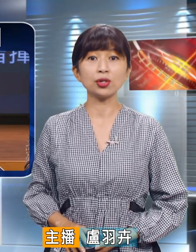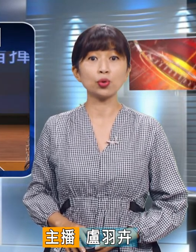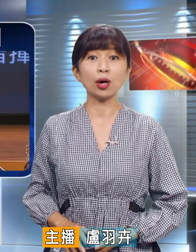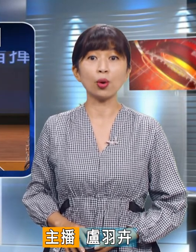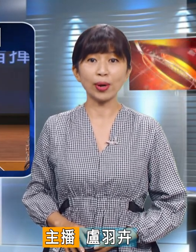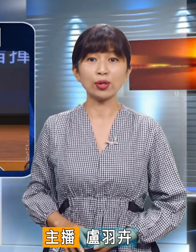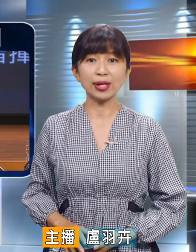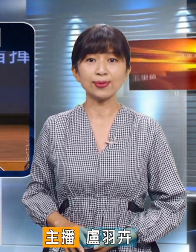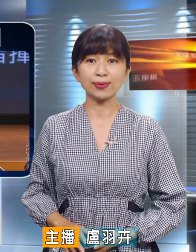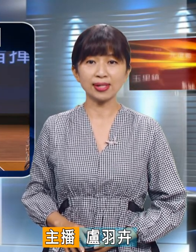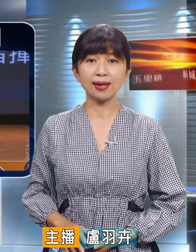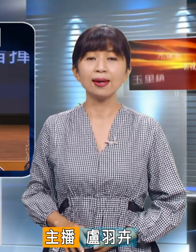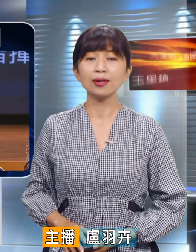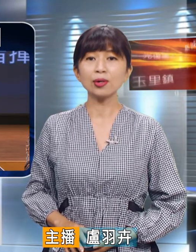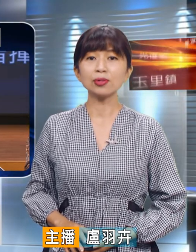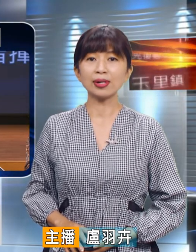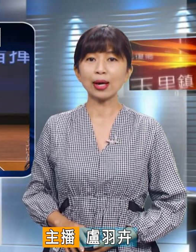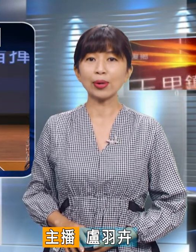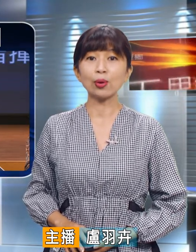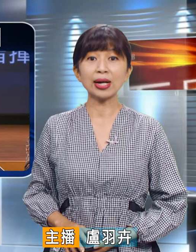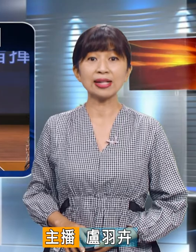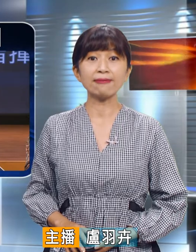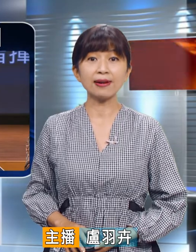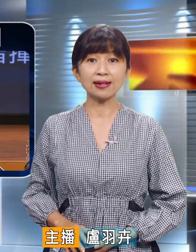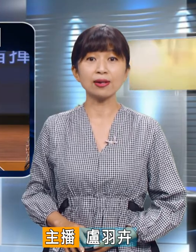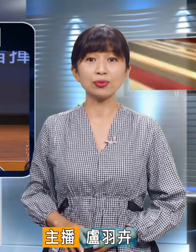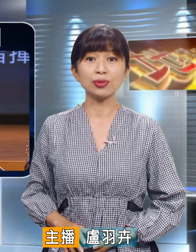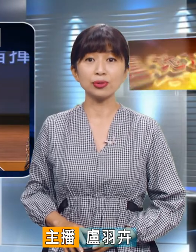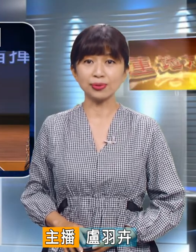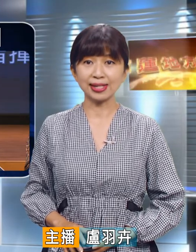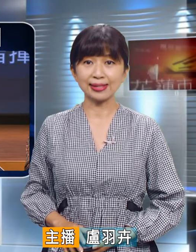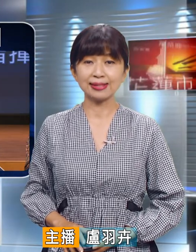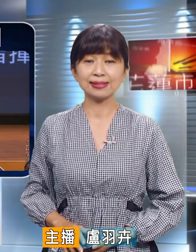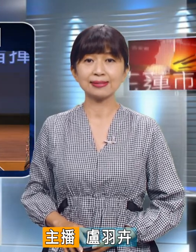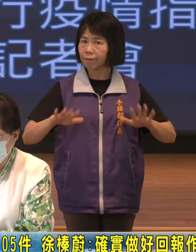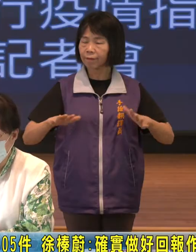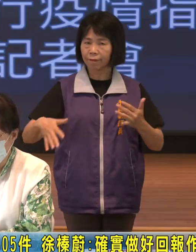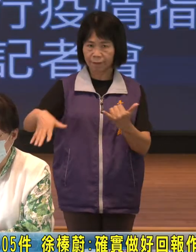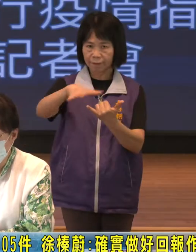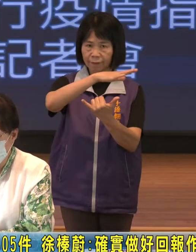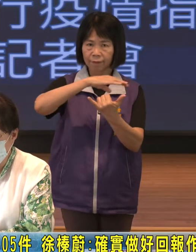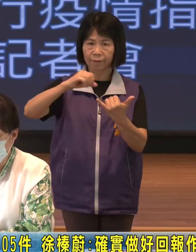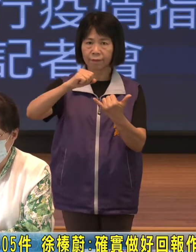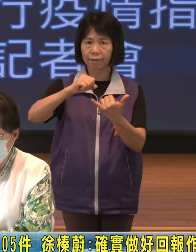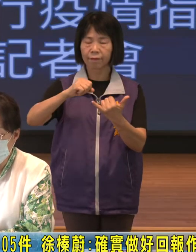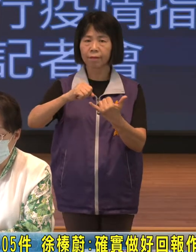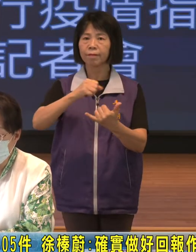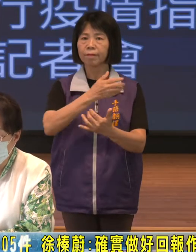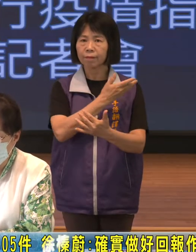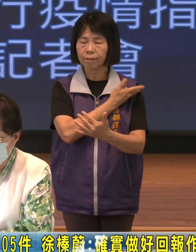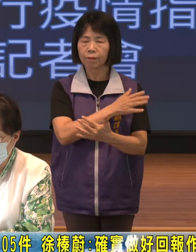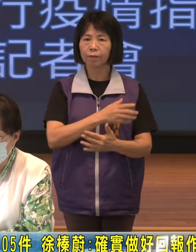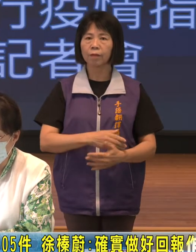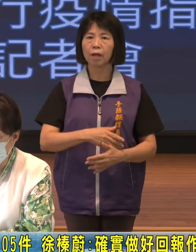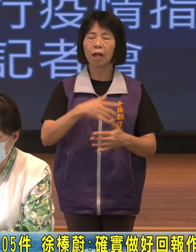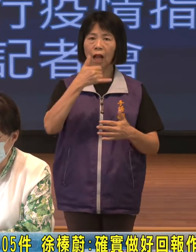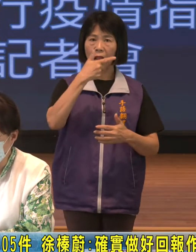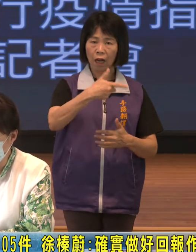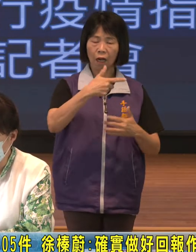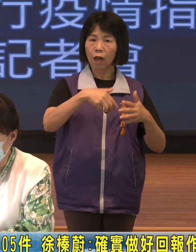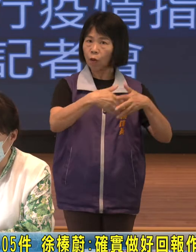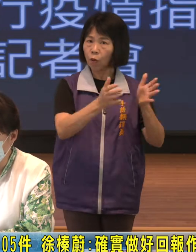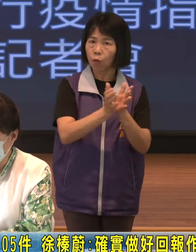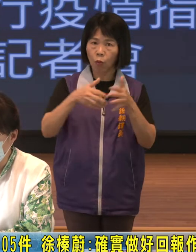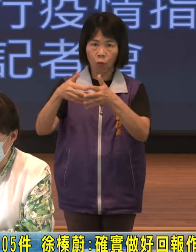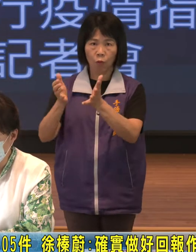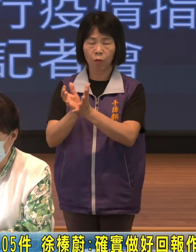确实做好回传作业，共同来为花莲的防疫工作努力。 无论是六都或者是各